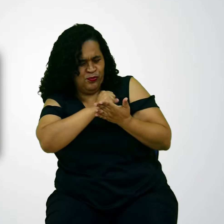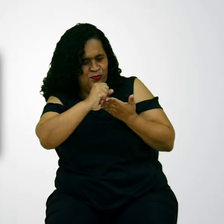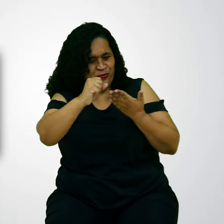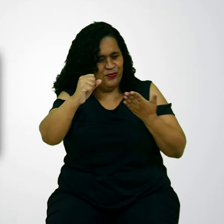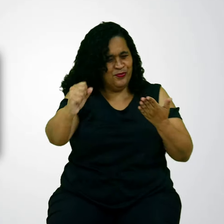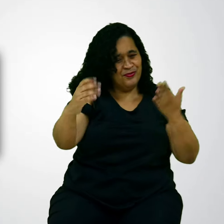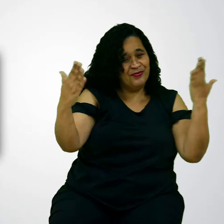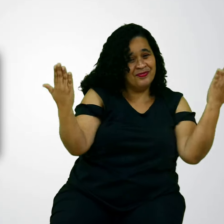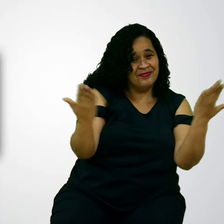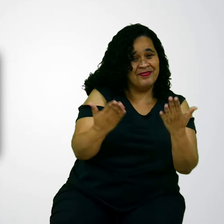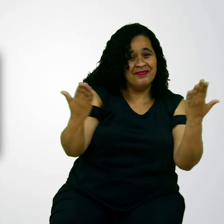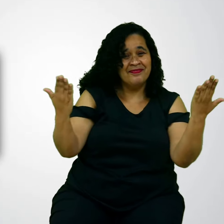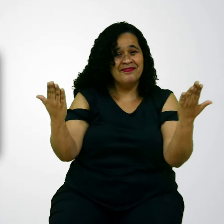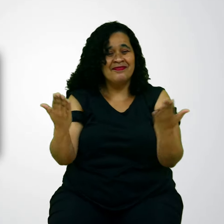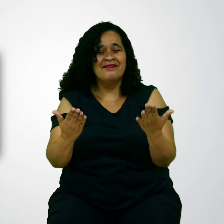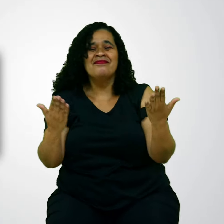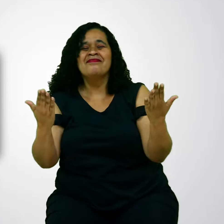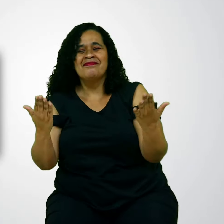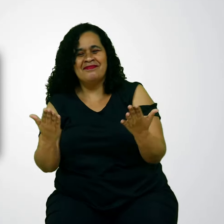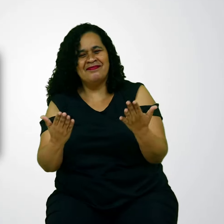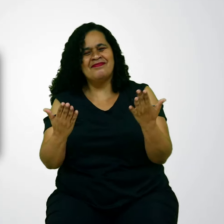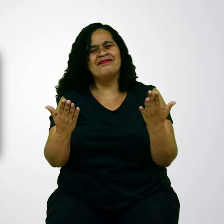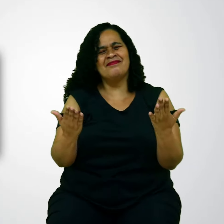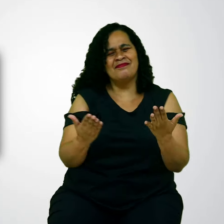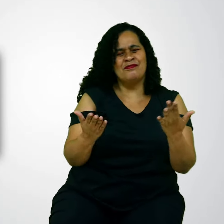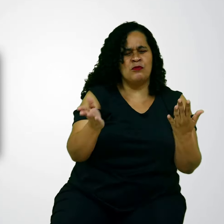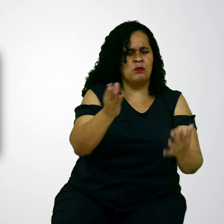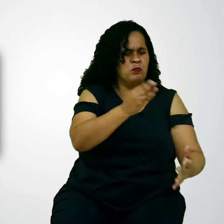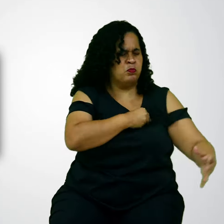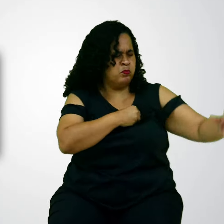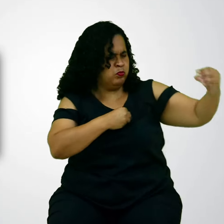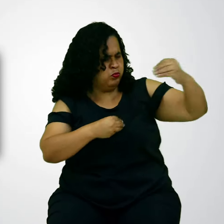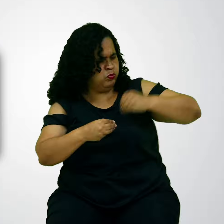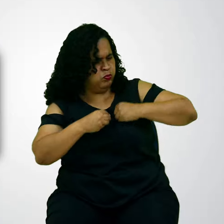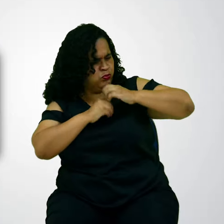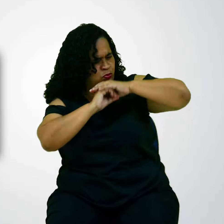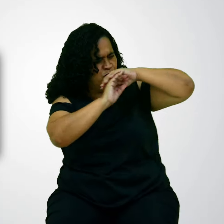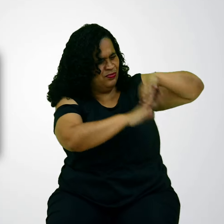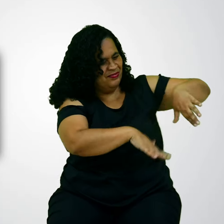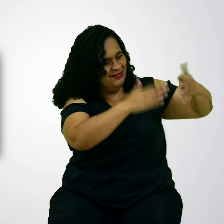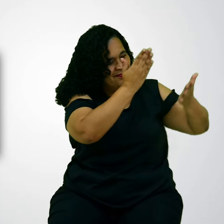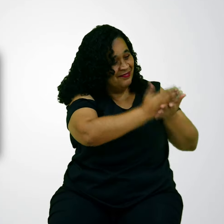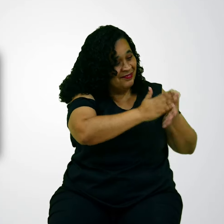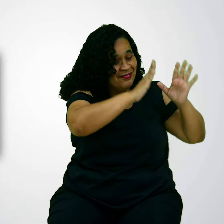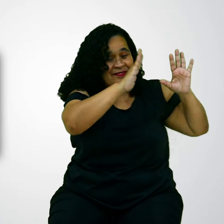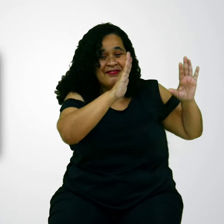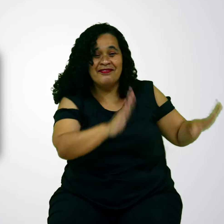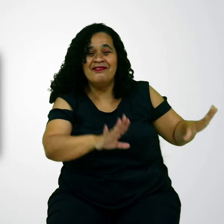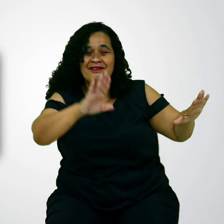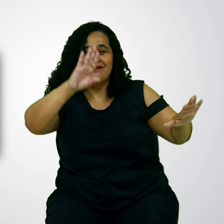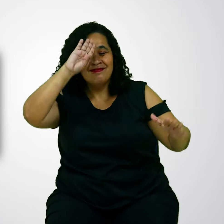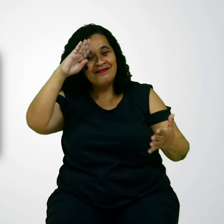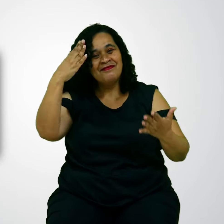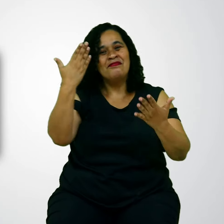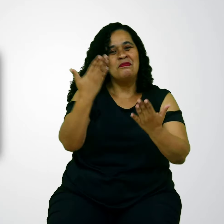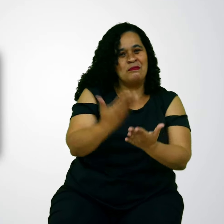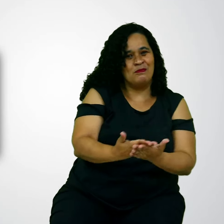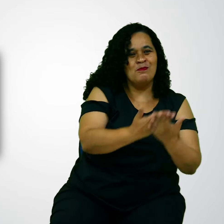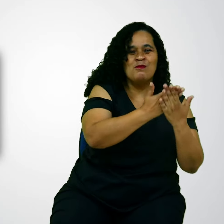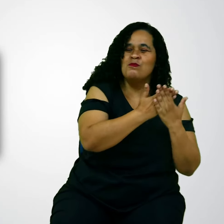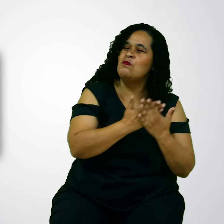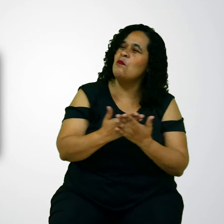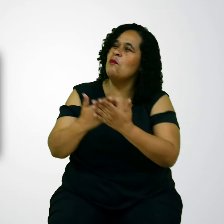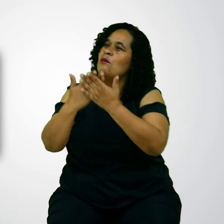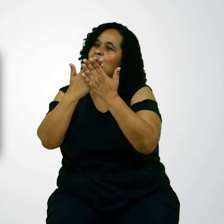levou sobre si a minha dor. Eu vou crer, vou me apropriar da vida